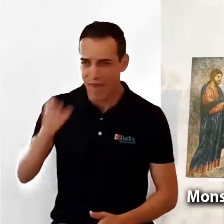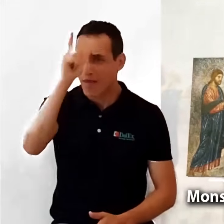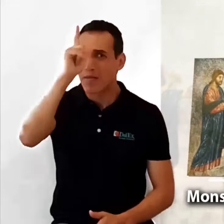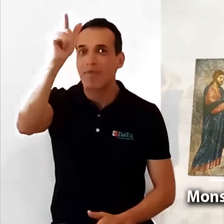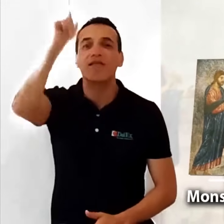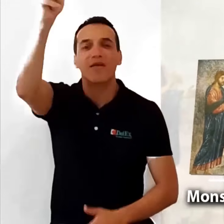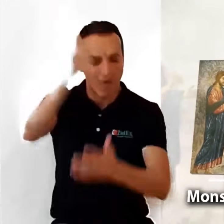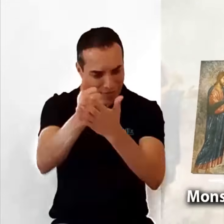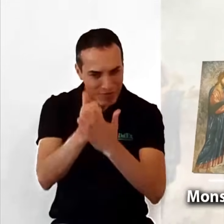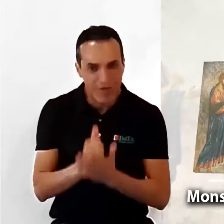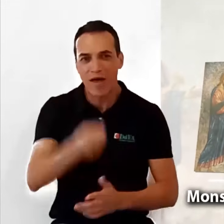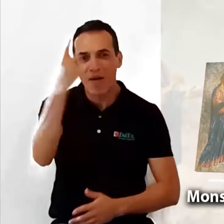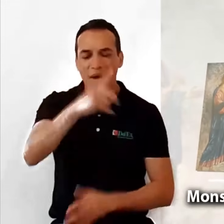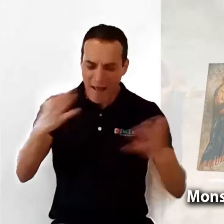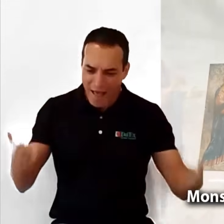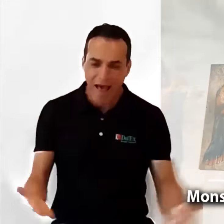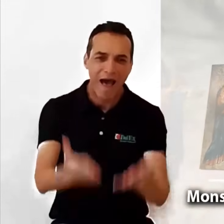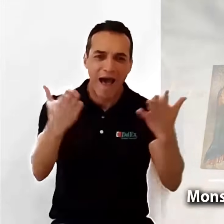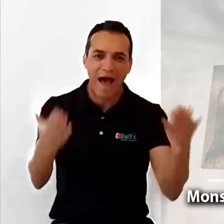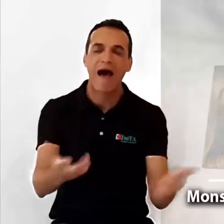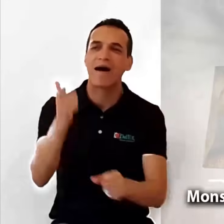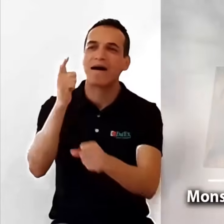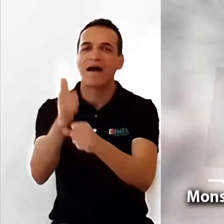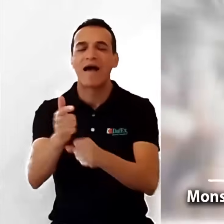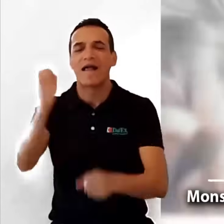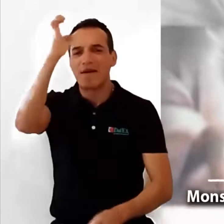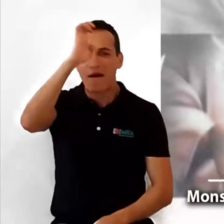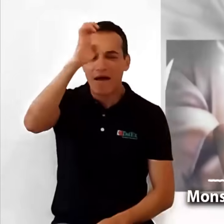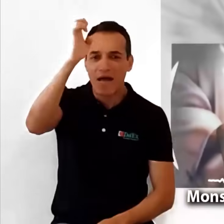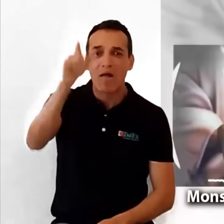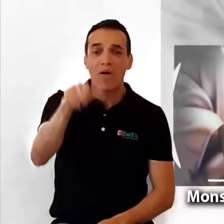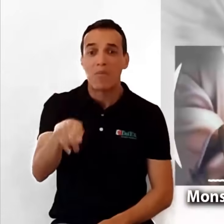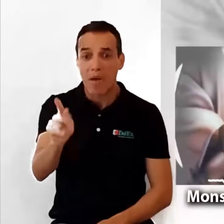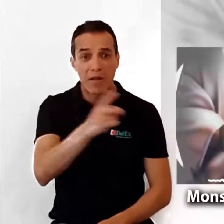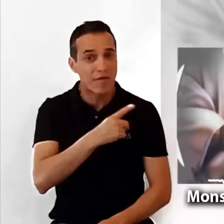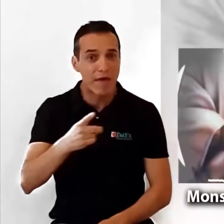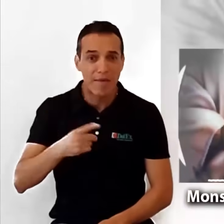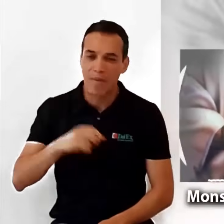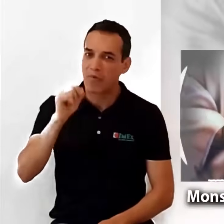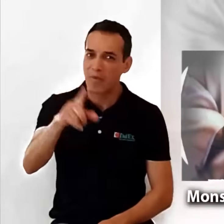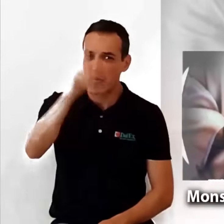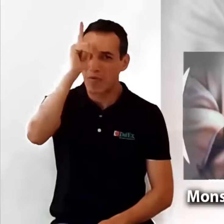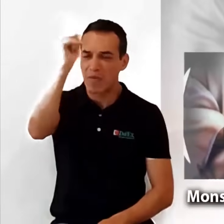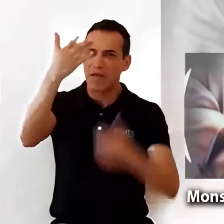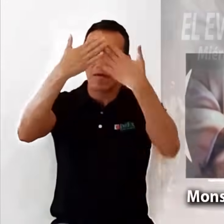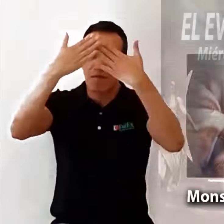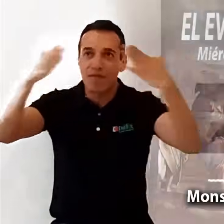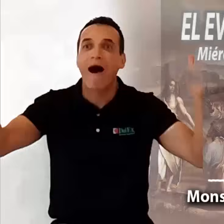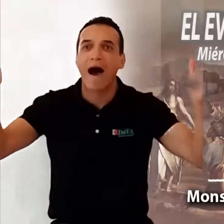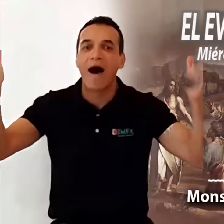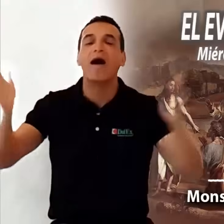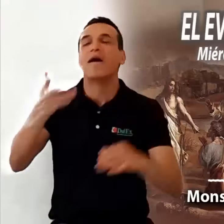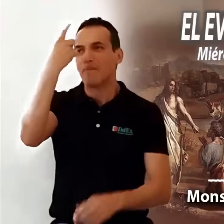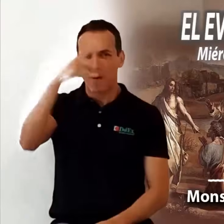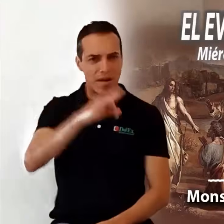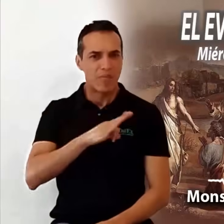a descubrir cómo vivir aquí el Evangelio. Pero estemos abiertos al Espíritu. Sintamos